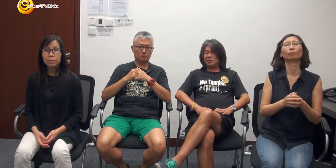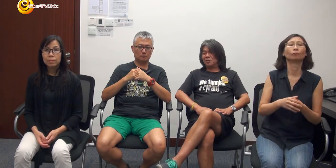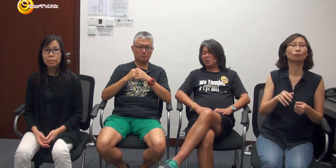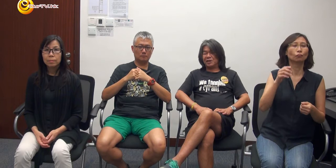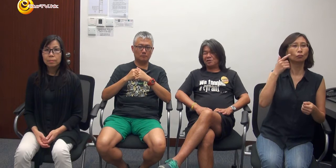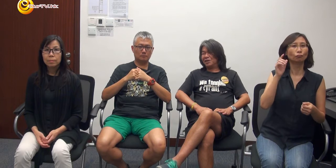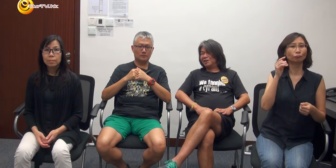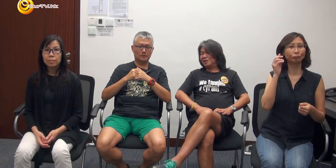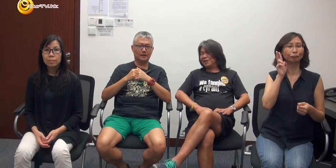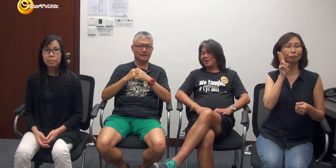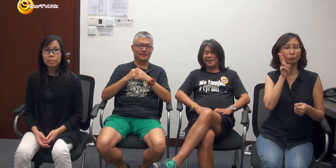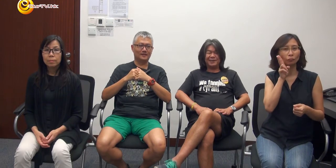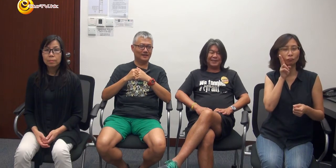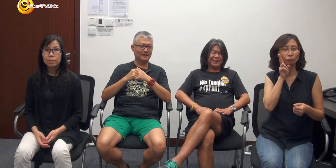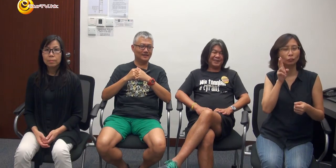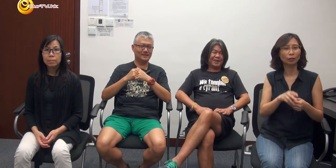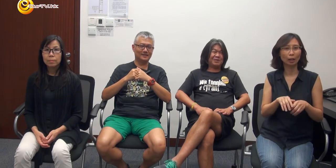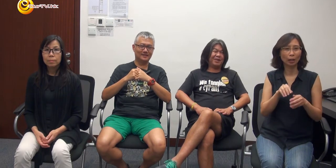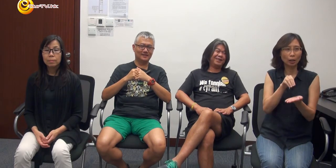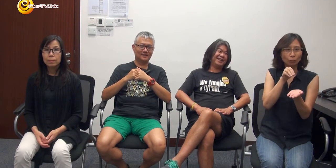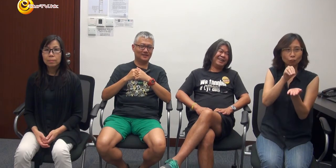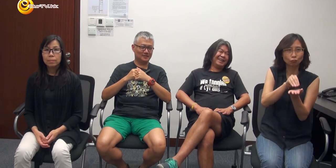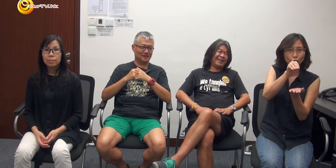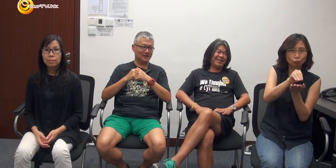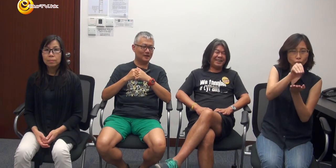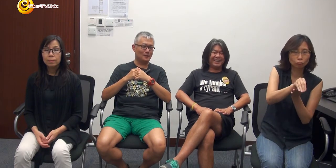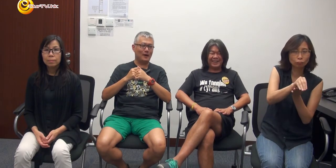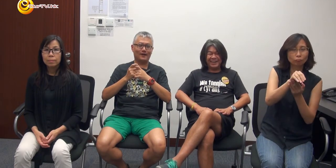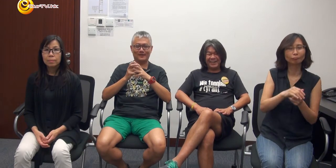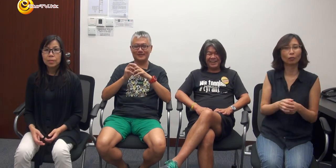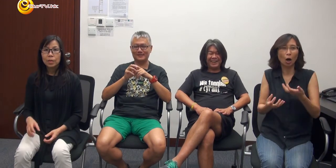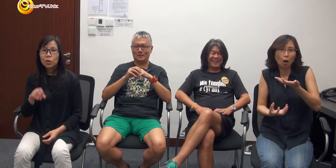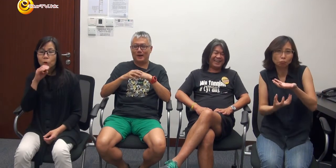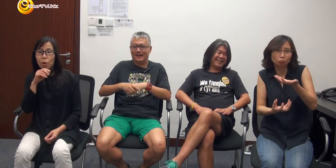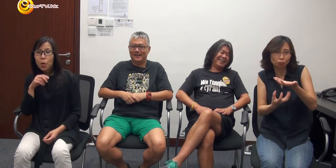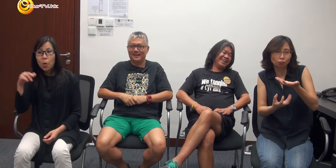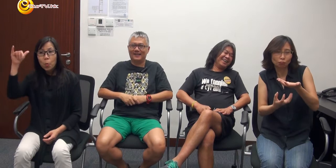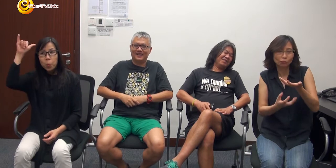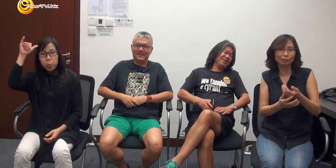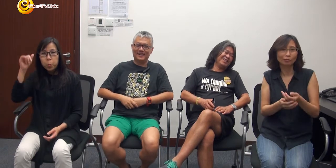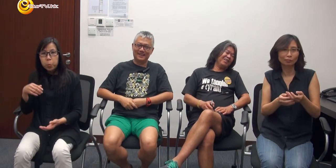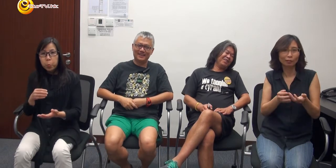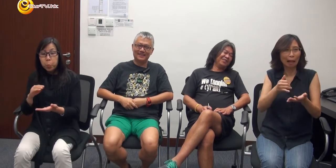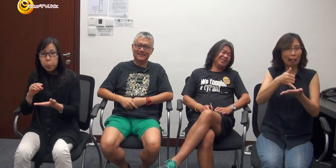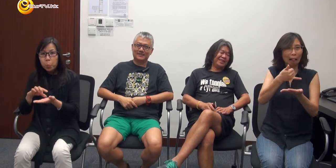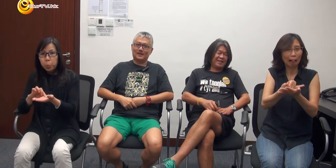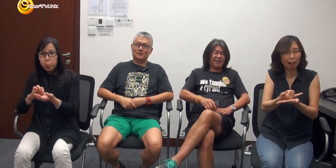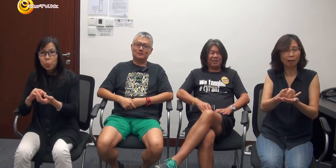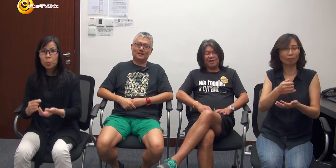熟、六成熟噶啦，就嚟死噶啦。咁就。 你講緊牛扒，我而家想食牛扒。 咁佢就即係，我覺得呢